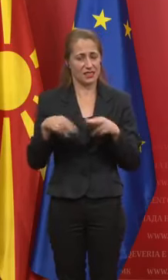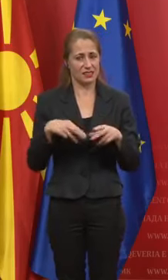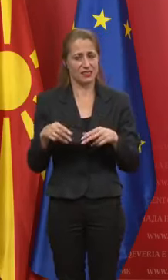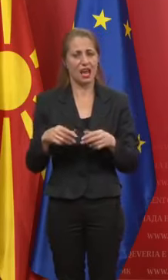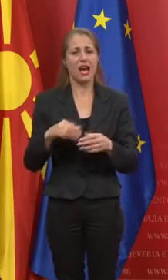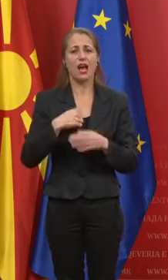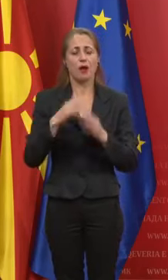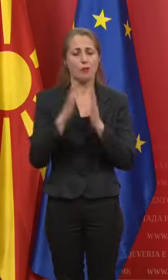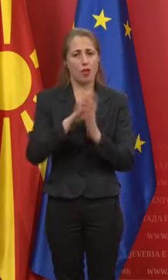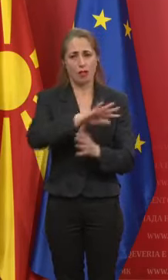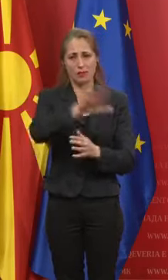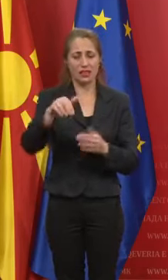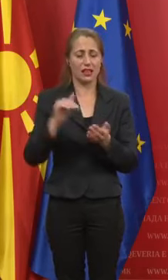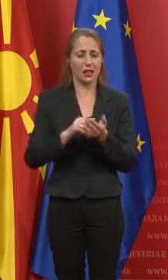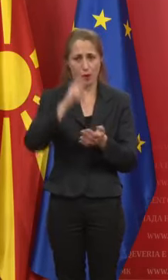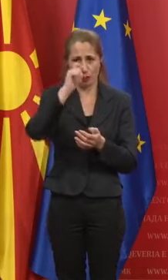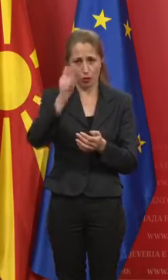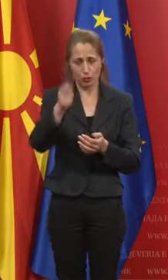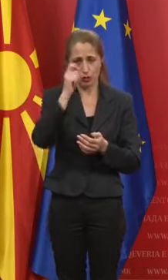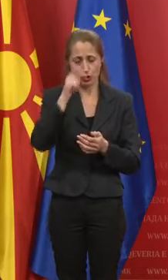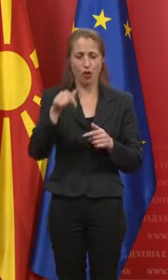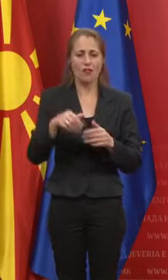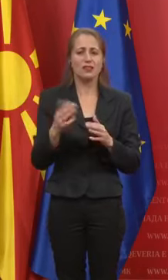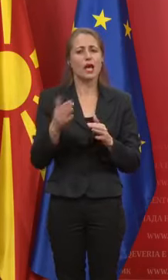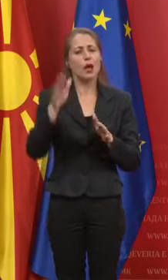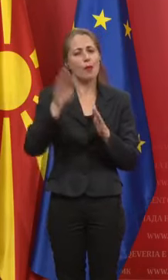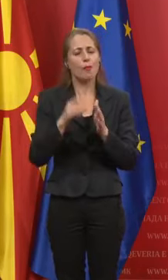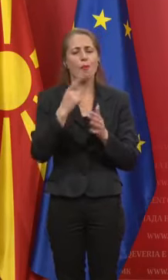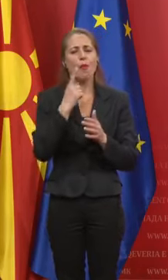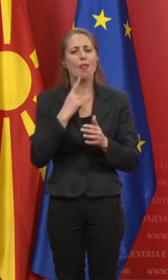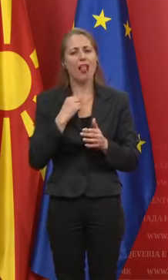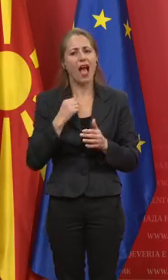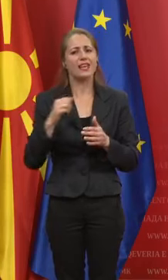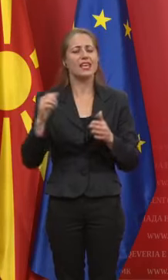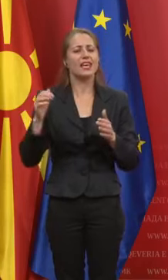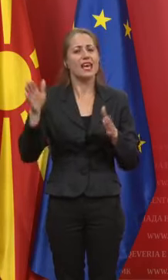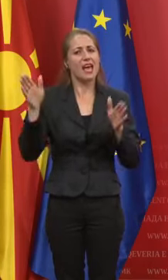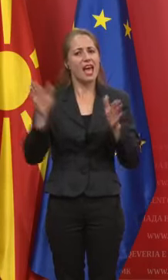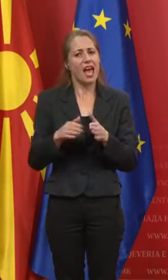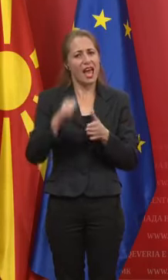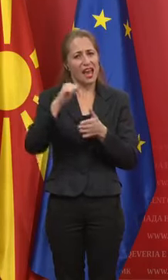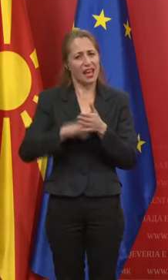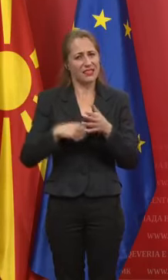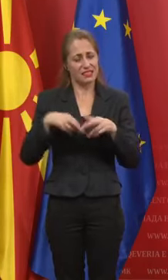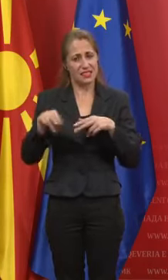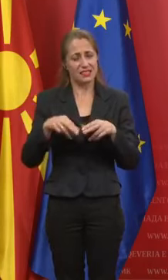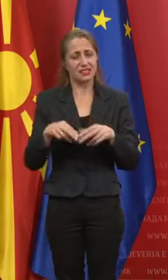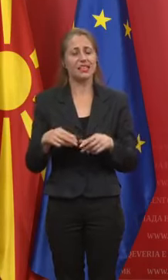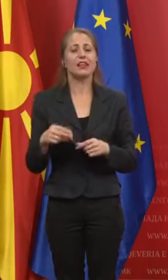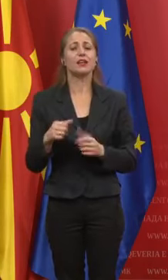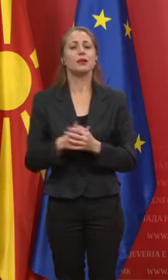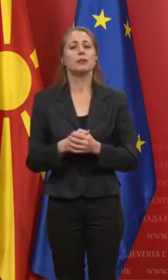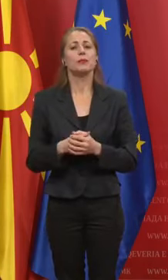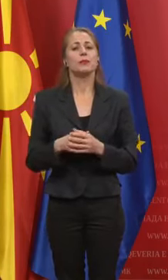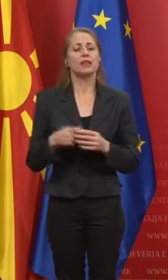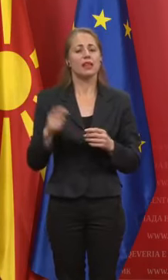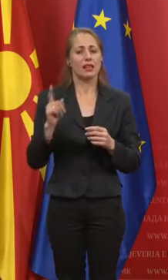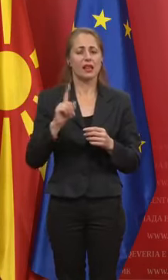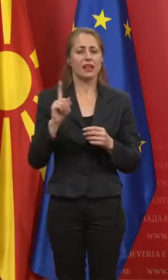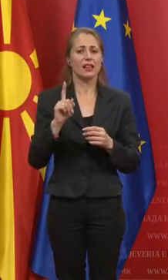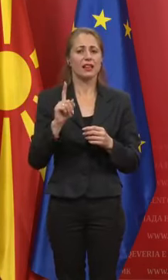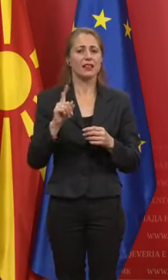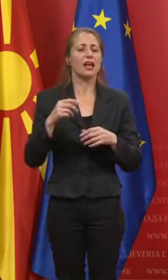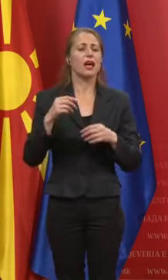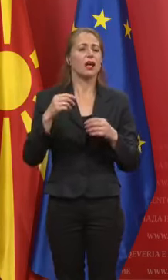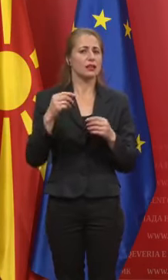почитуваат. Ова се некои дополнителни поблаги рестрикции за да не стигнеме до некаква голема рестрикција во